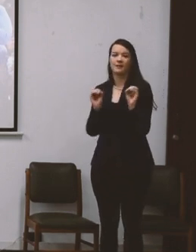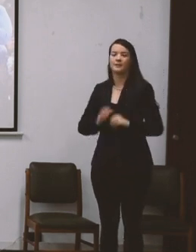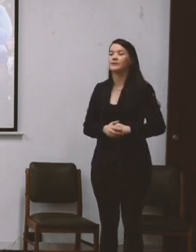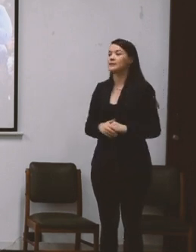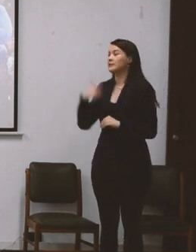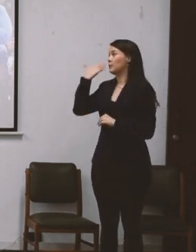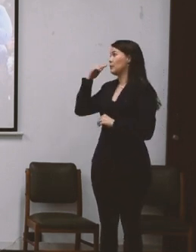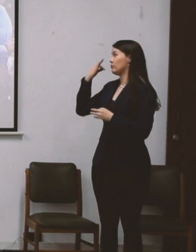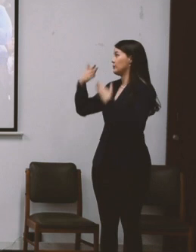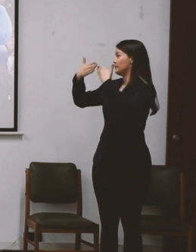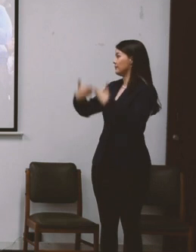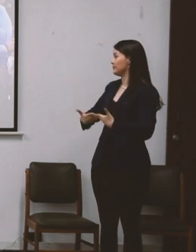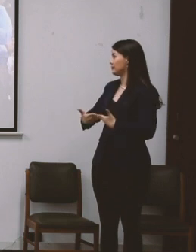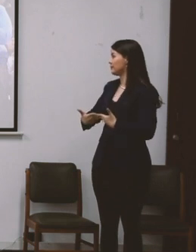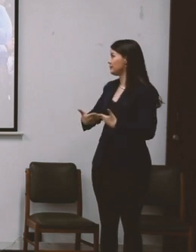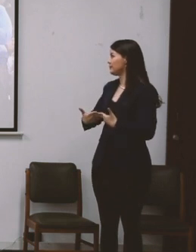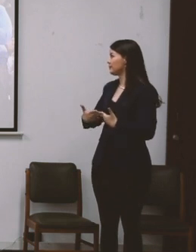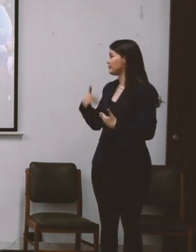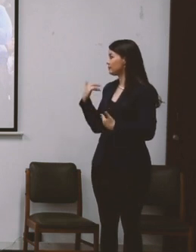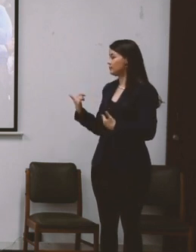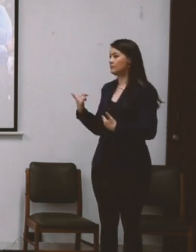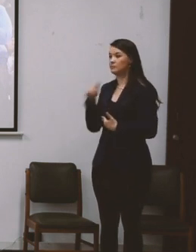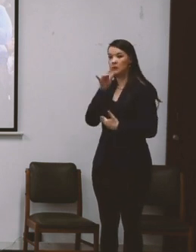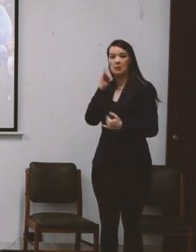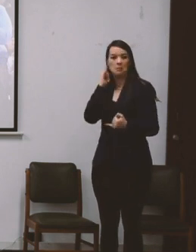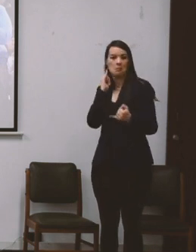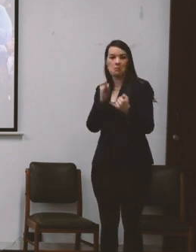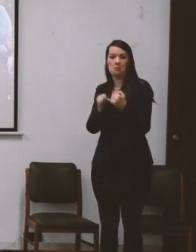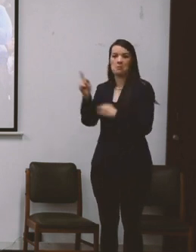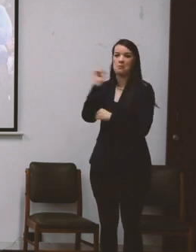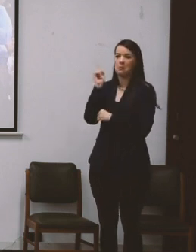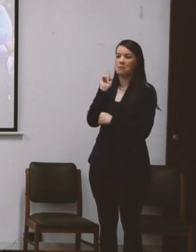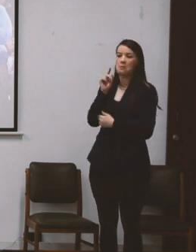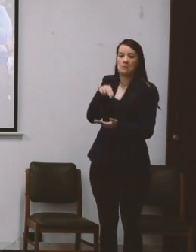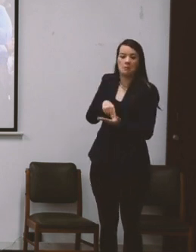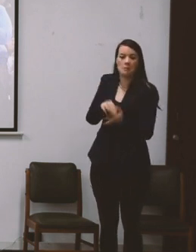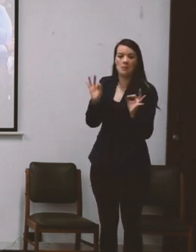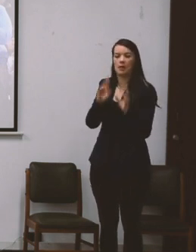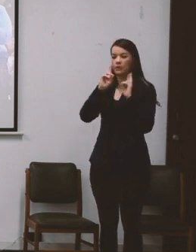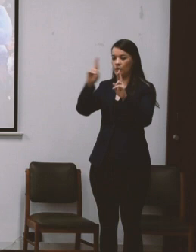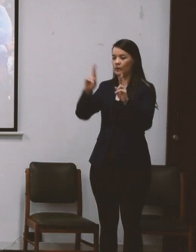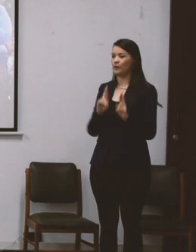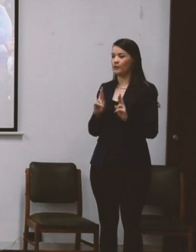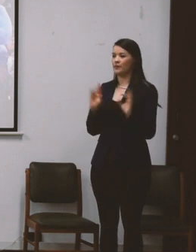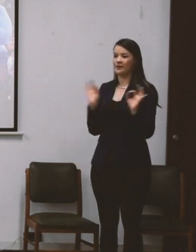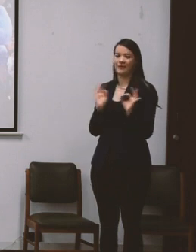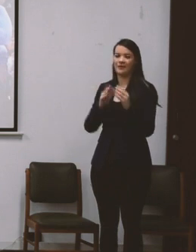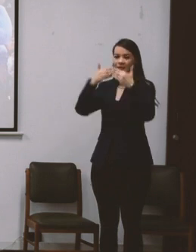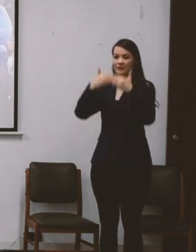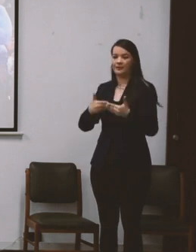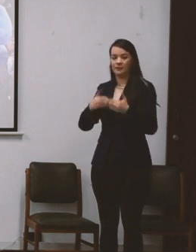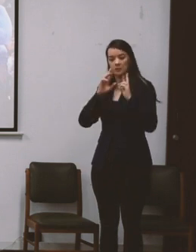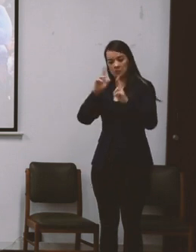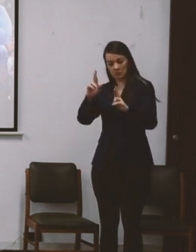Es una mujer con discapacidad que además no asume una identidad política al respecto, porque ella no se reconoce como discapacitada,